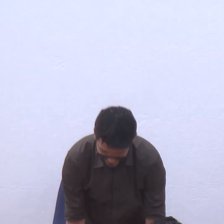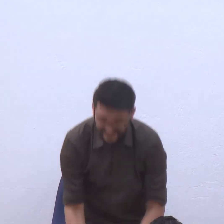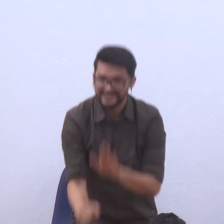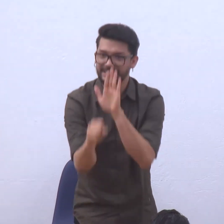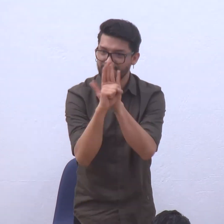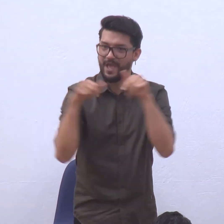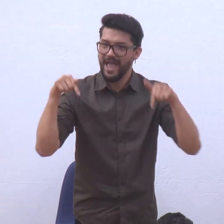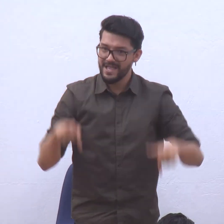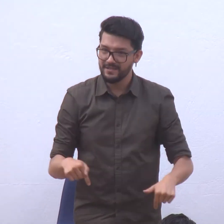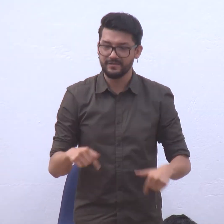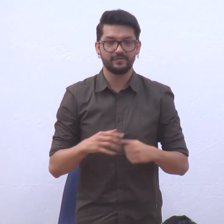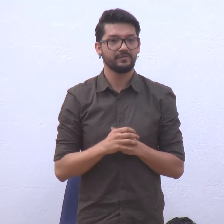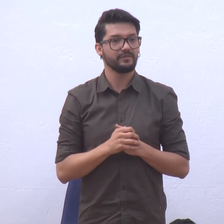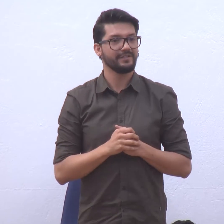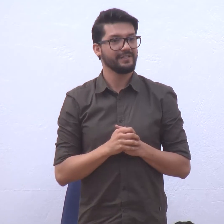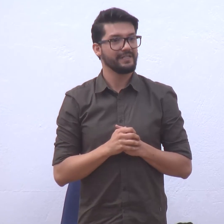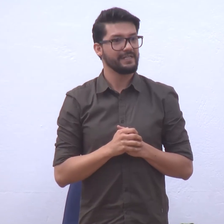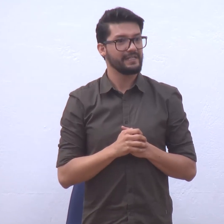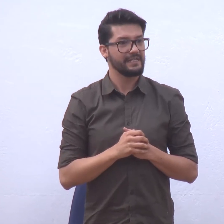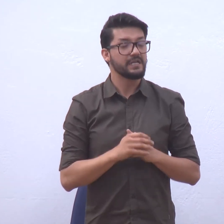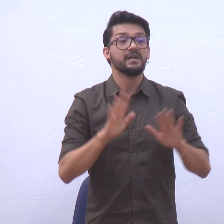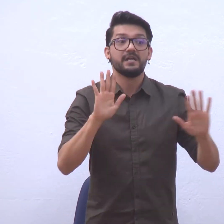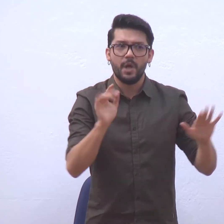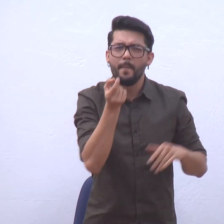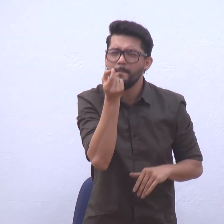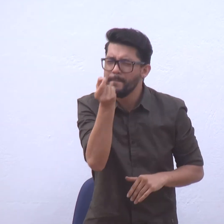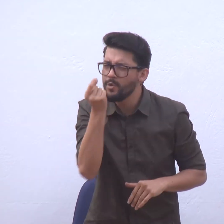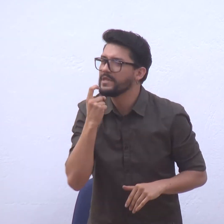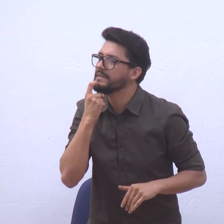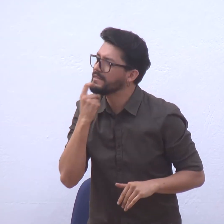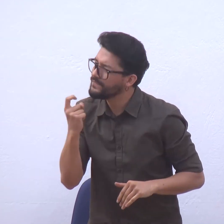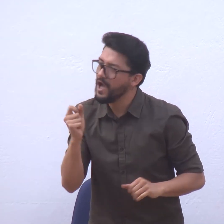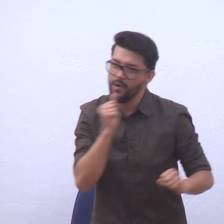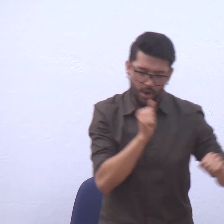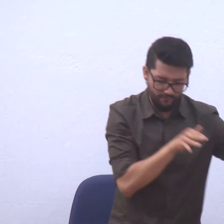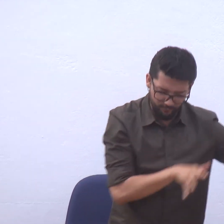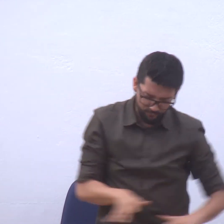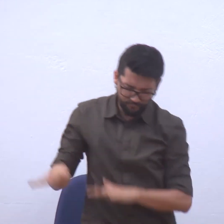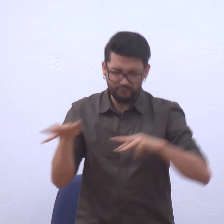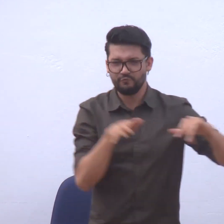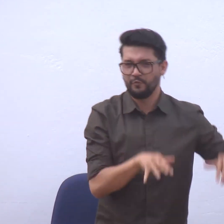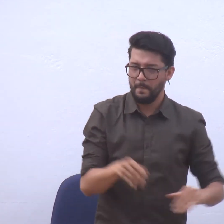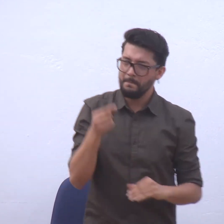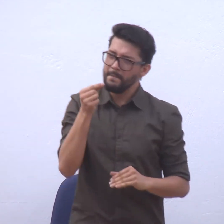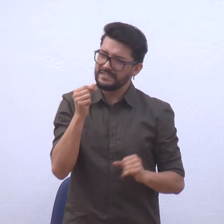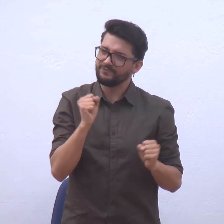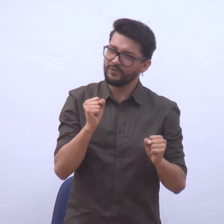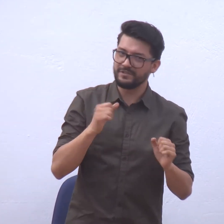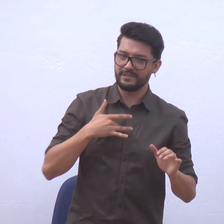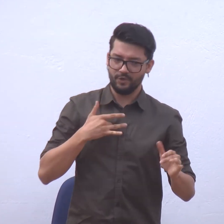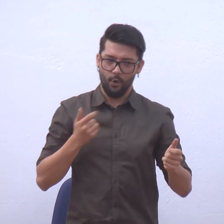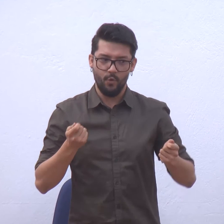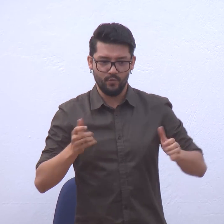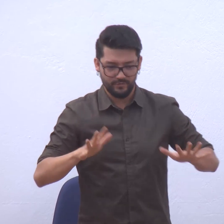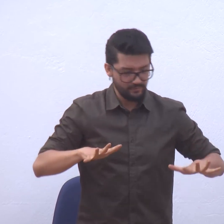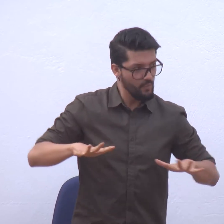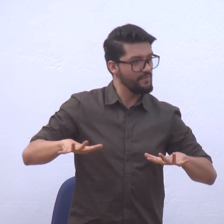en oración. Las rodillas, ¿cierto? Es un poco difícil porque ya el agua tiene más fuerza, ya